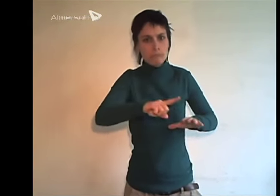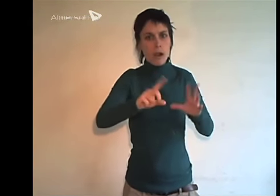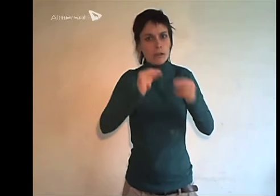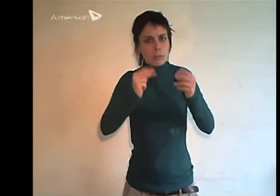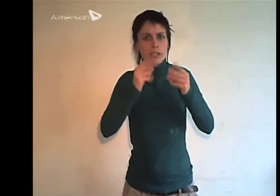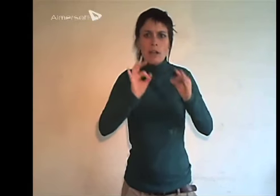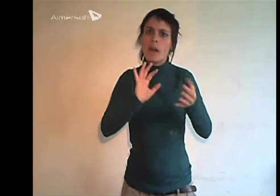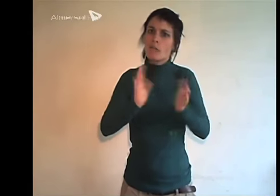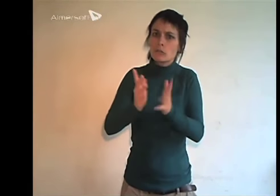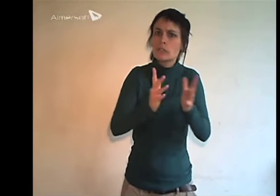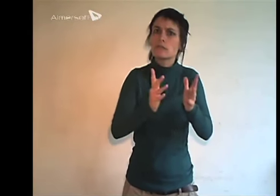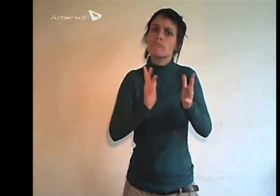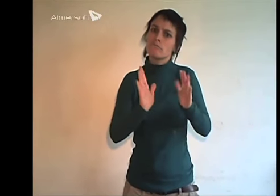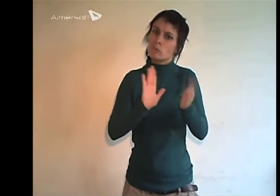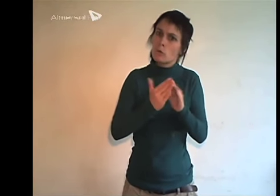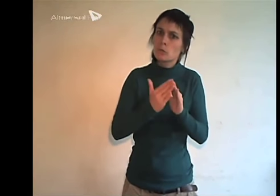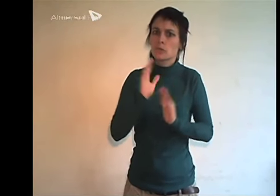LSF et à vos réflexions sur la communauté